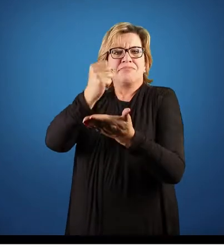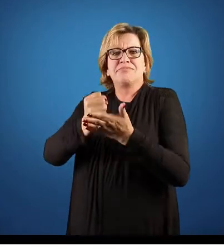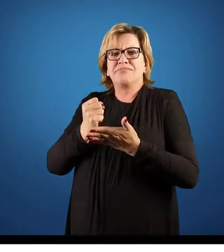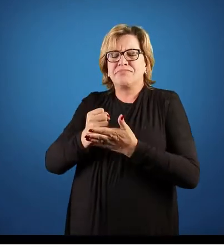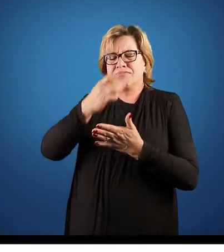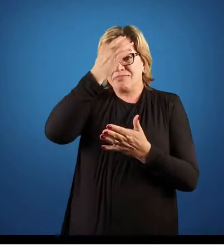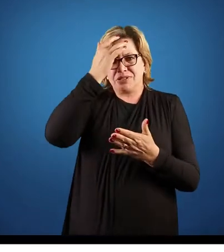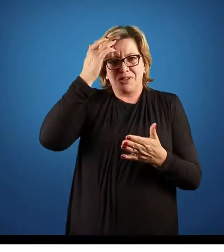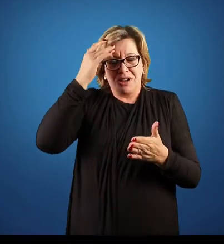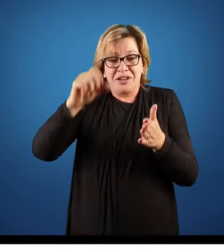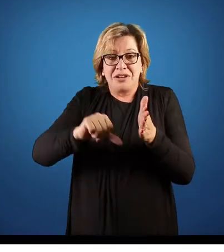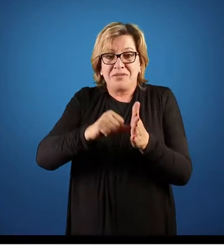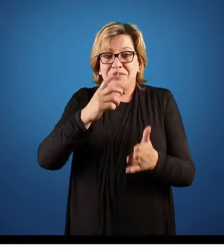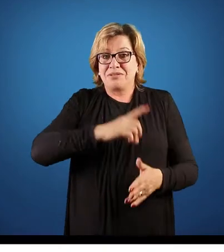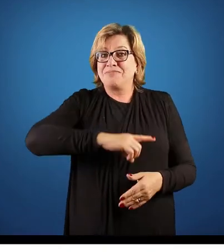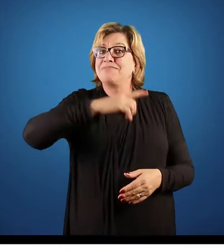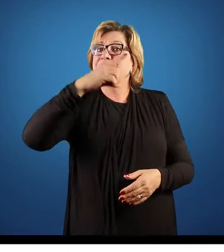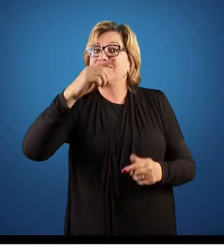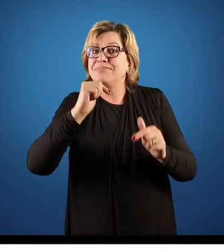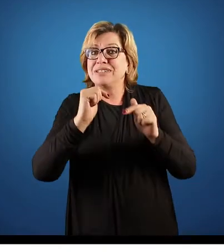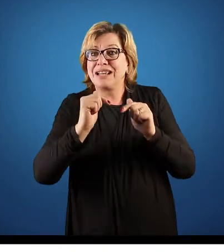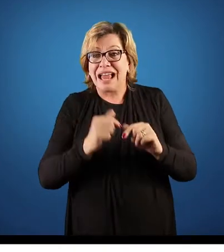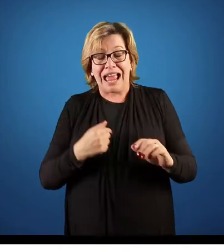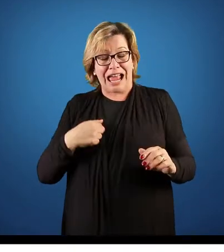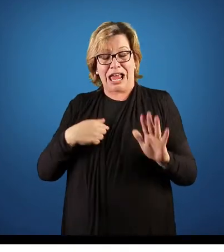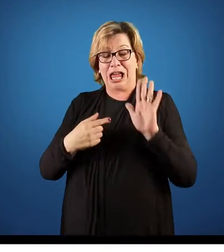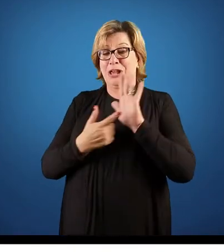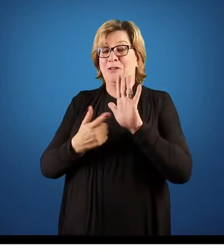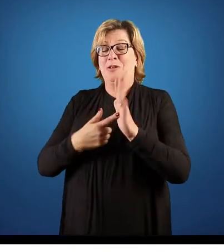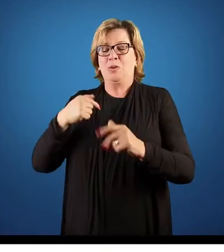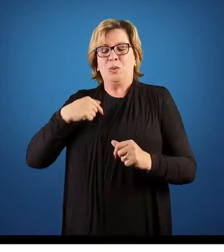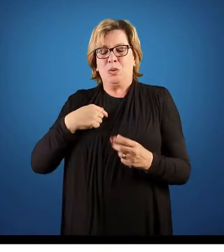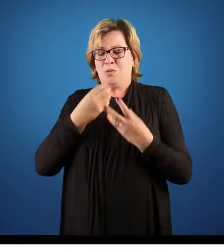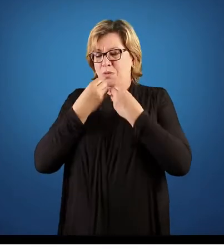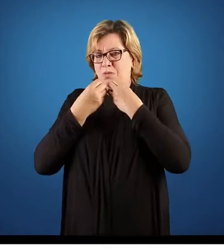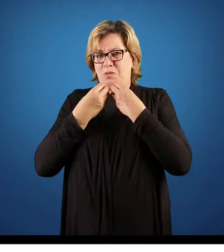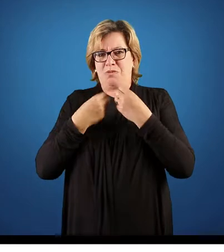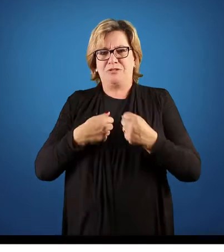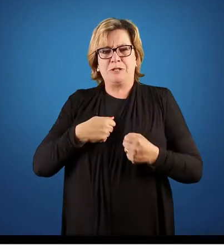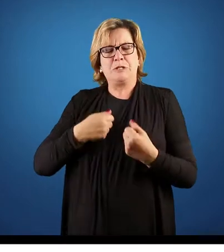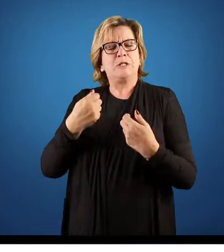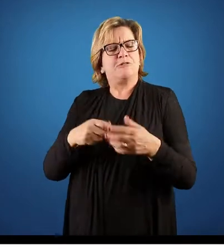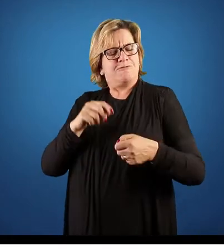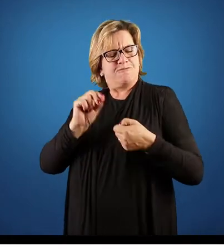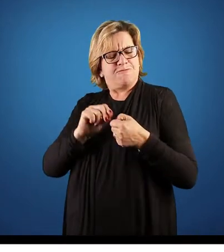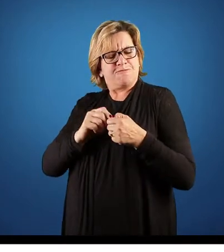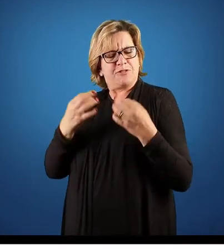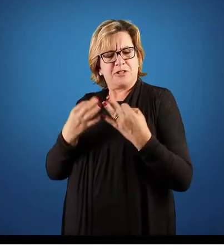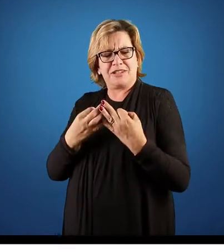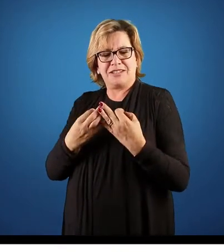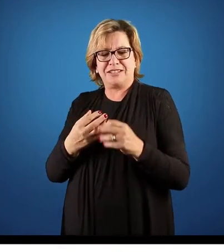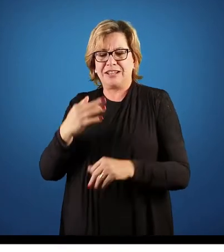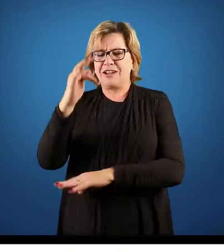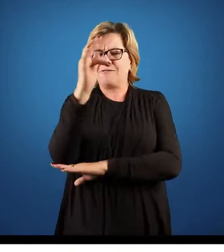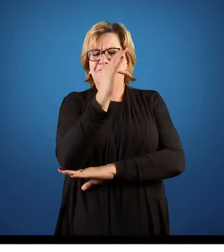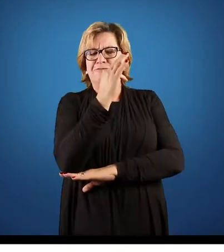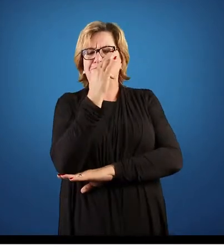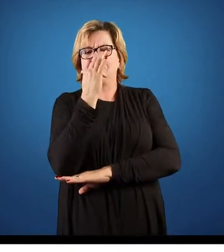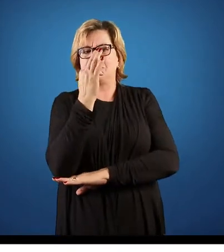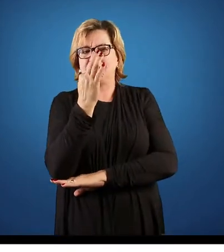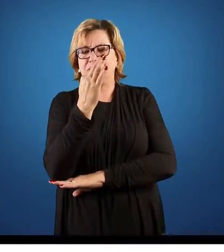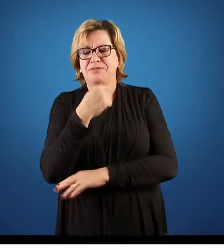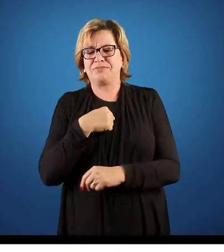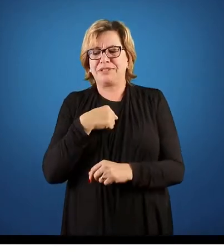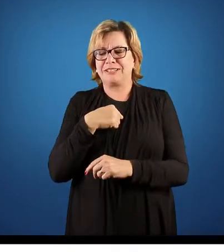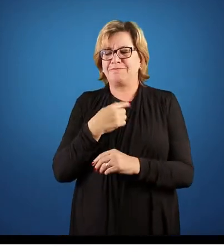trabalho a pessoa está querendo mostrar serviço o pessoal fala fazendo seu trabalho de forma realmente como tem que fazer a organização formal chega perto essa pessoa